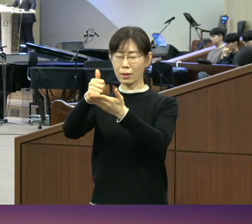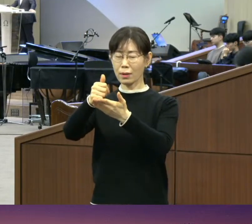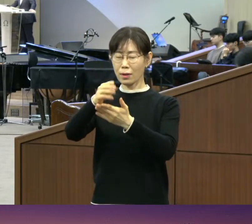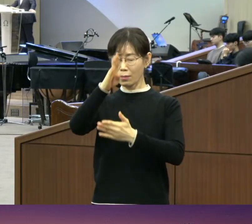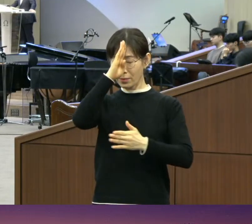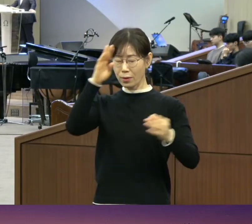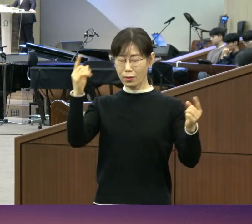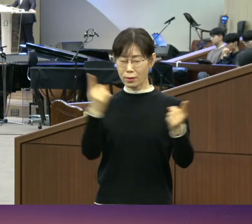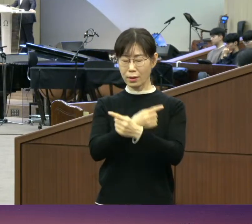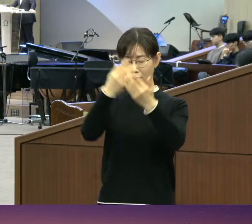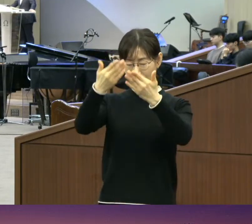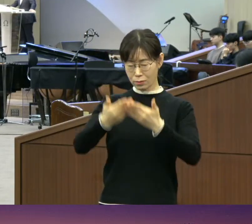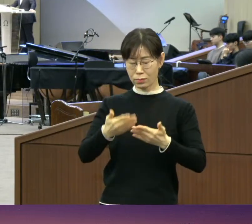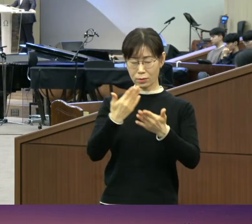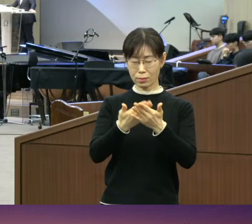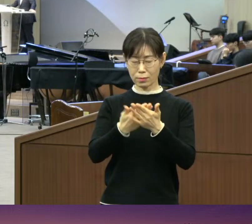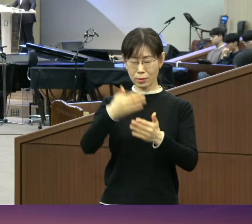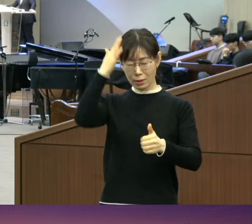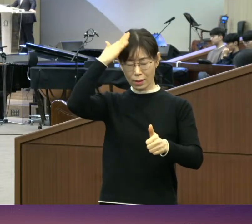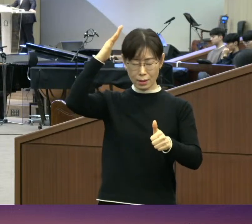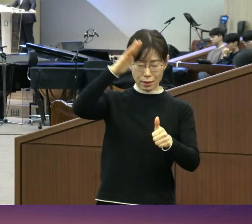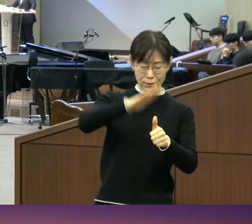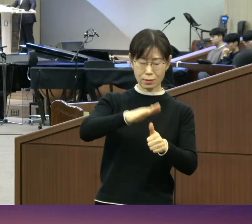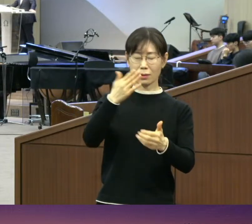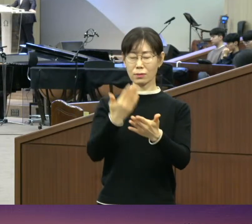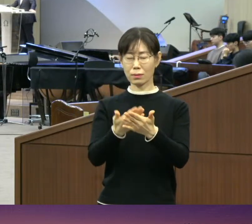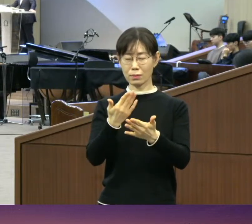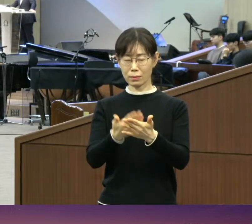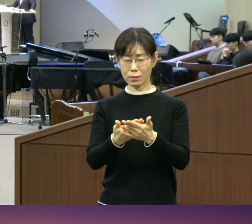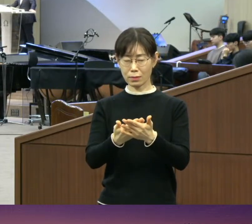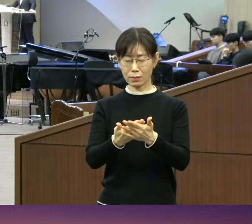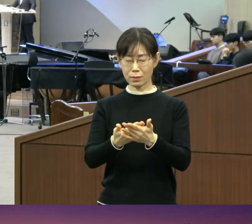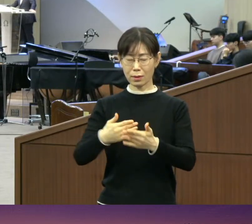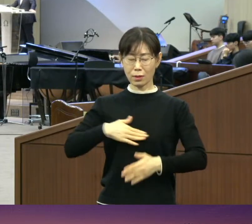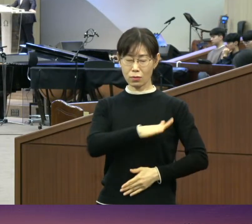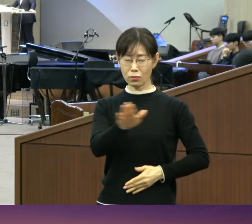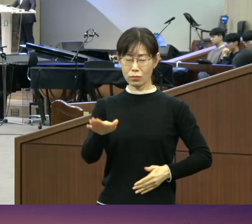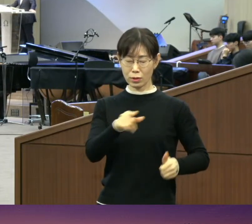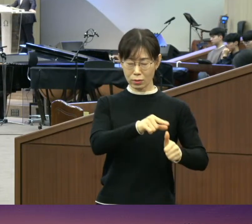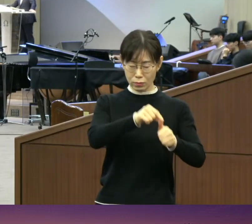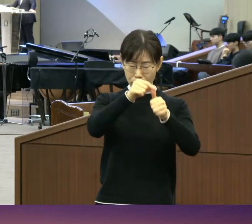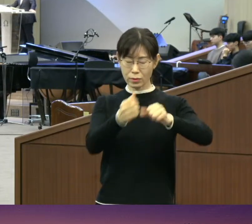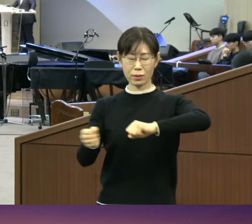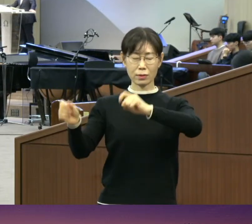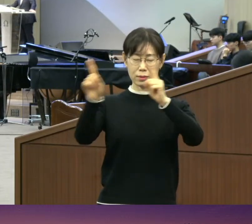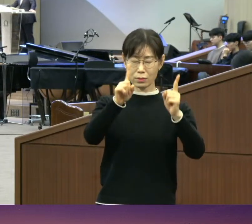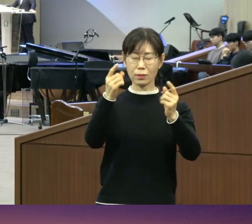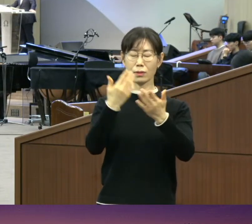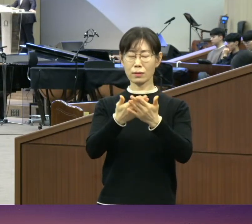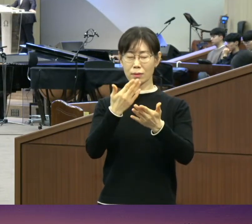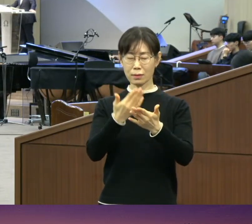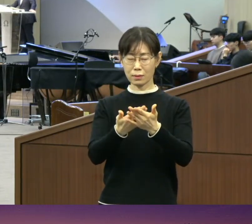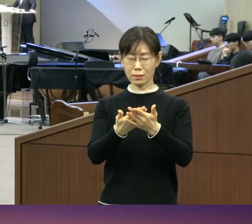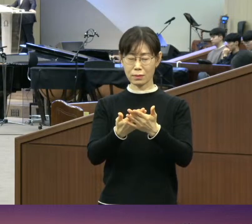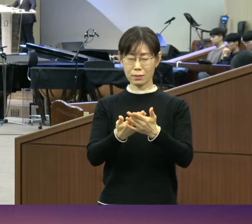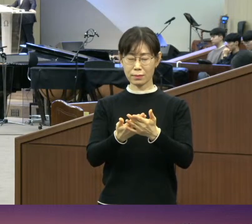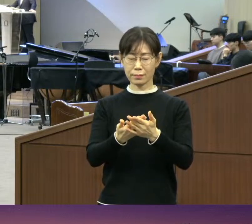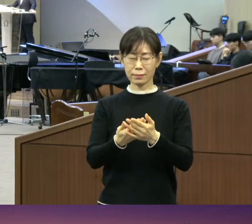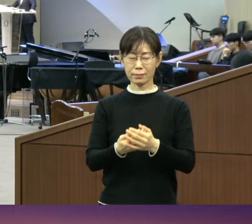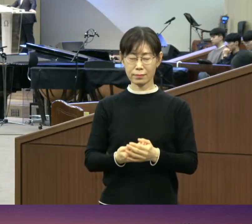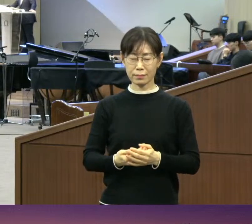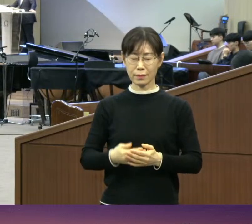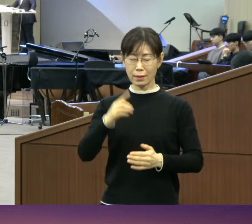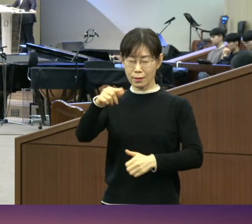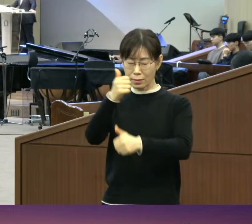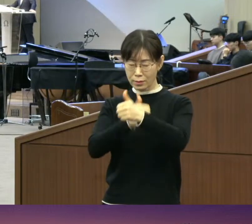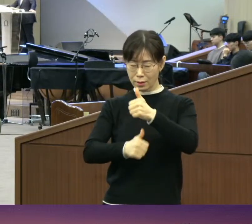줄로 믿사오니 안수하여 주시옵시고 주님 우리를 일으켜 세워 주시옵소서. 하나님 아버지 우리의